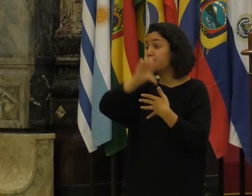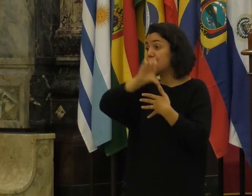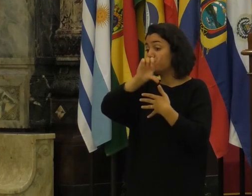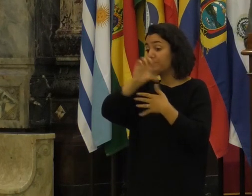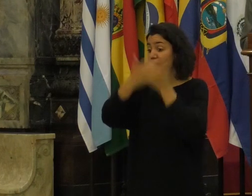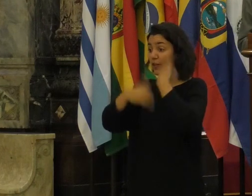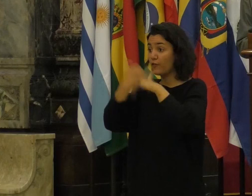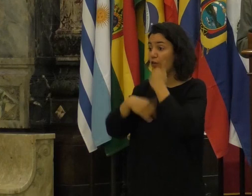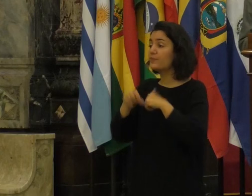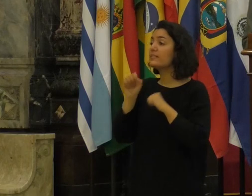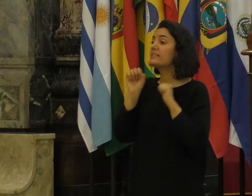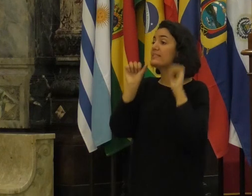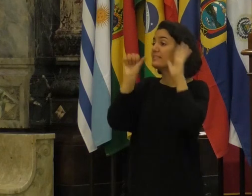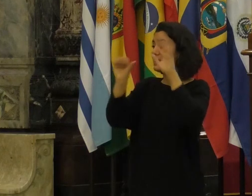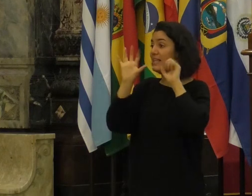registra